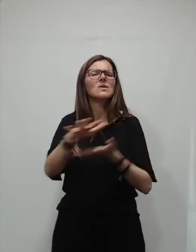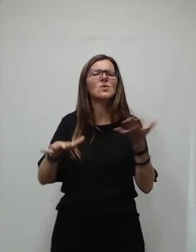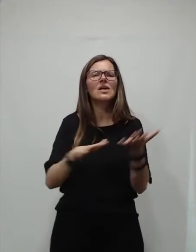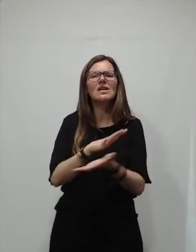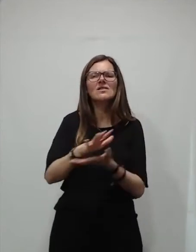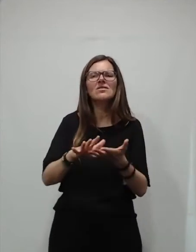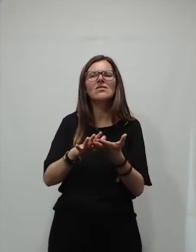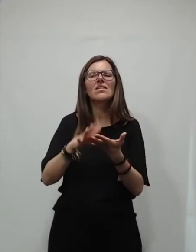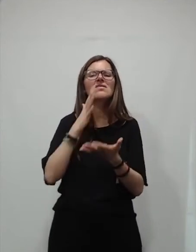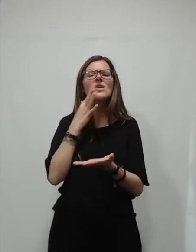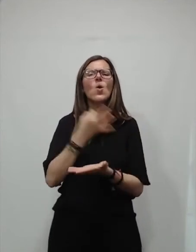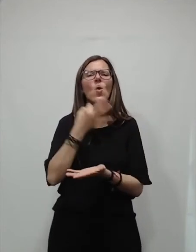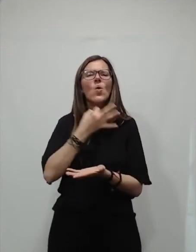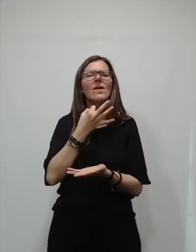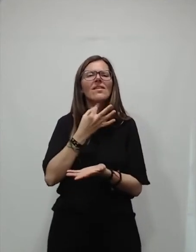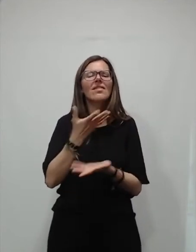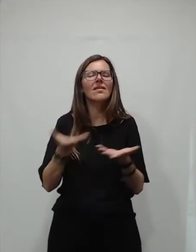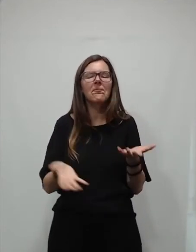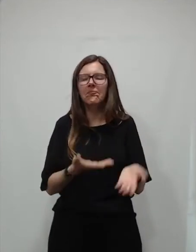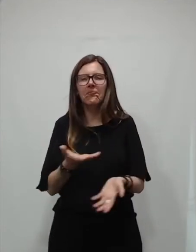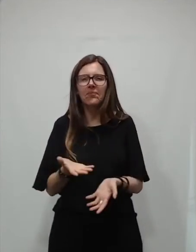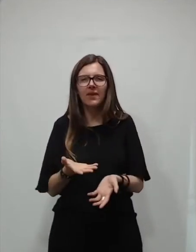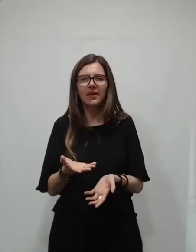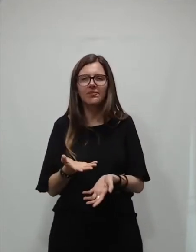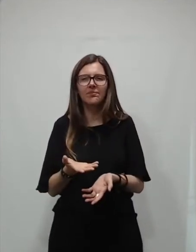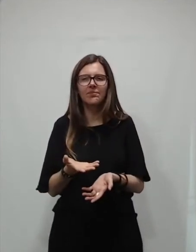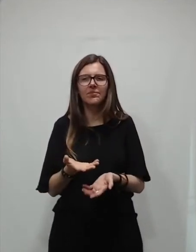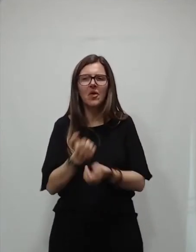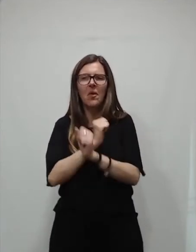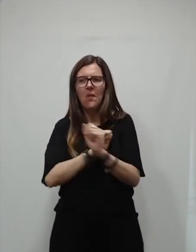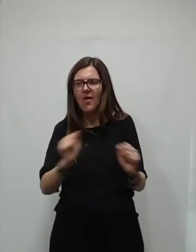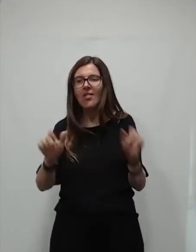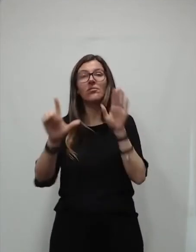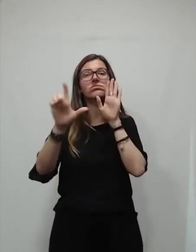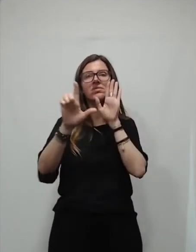seguridad curativa, ¿no? Que podemos tener la ley de salud mental, que